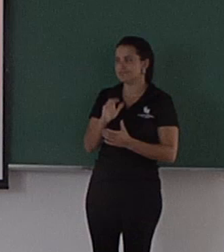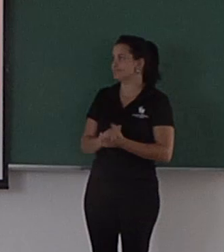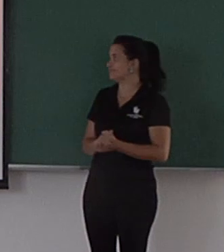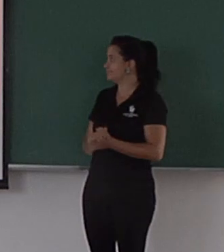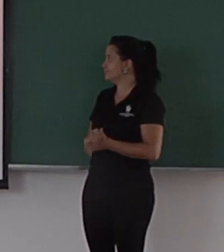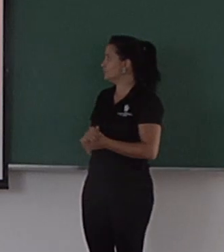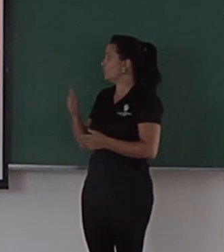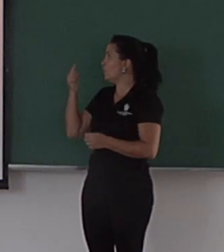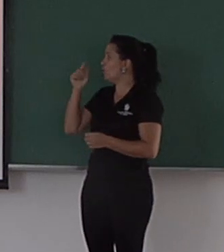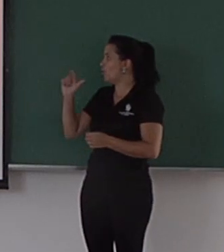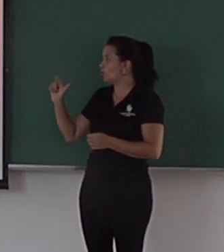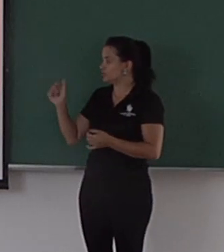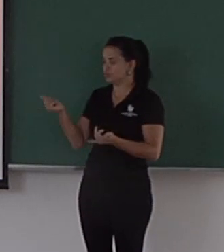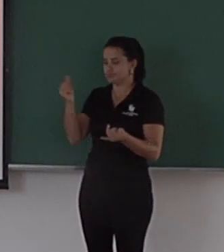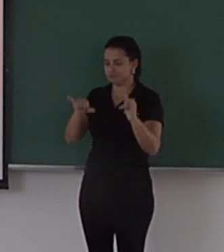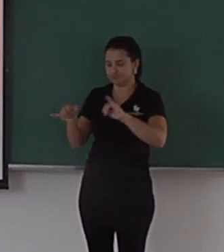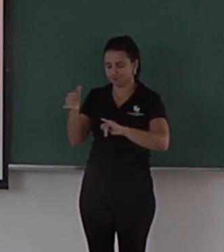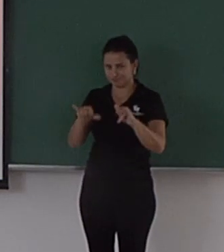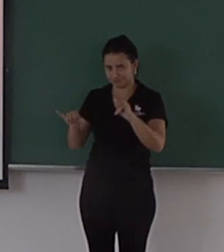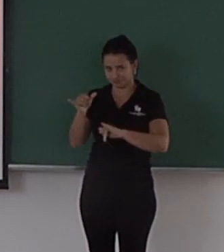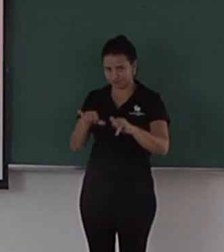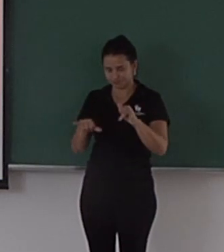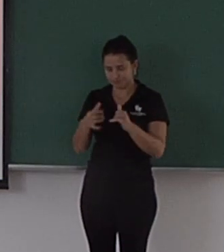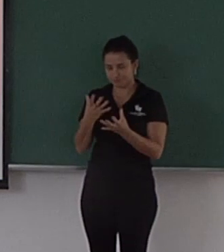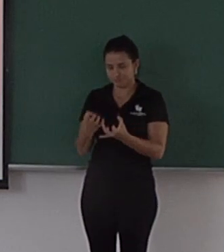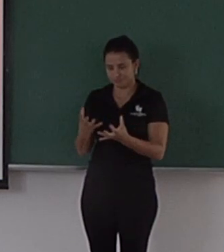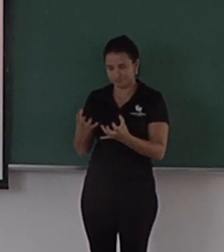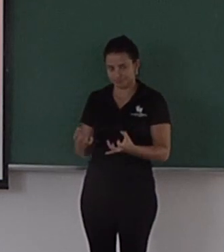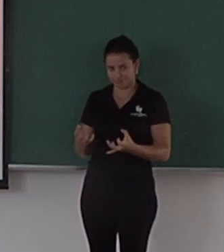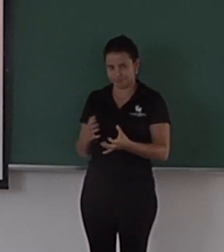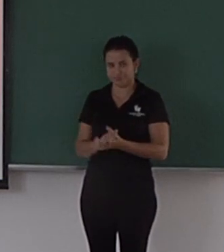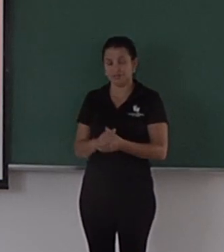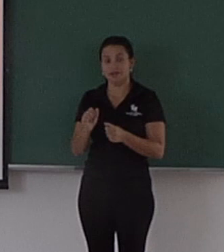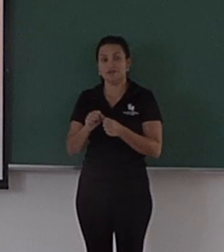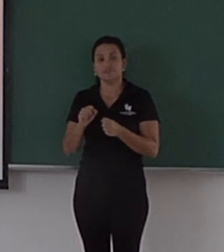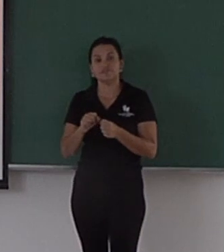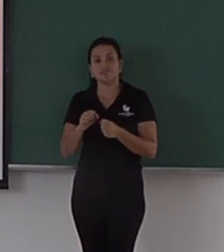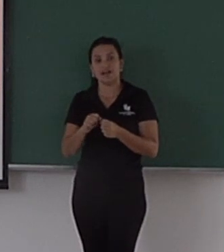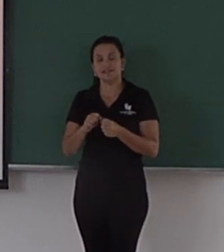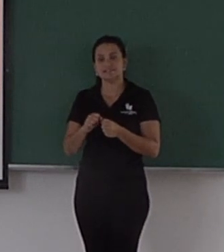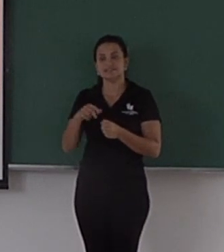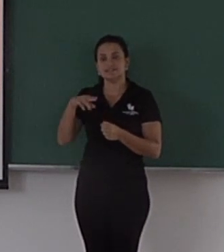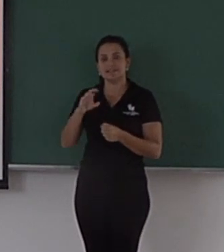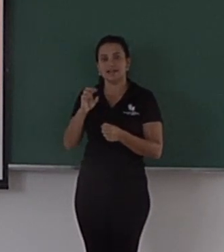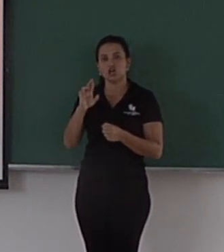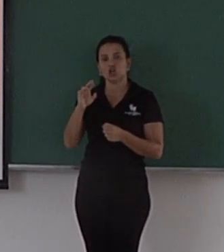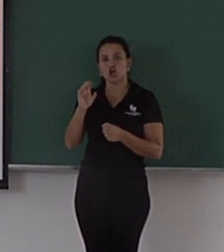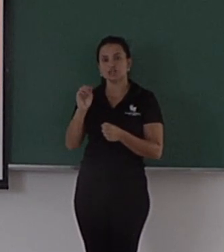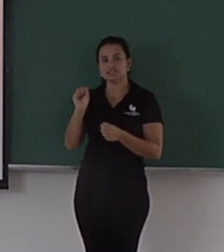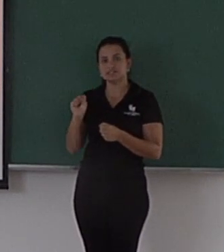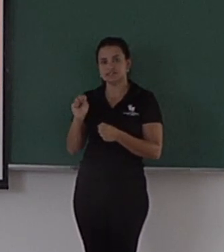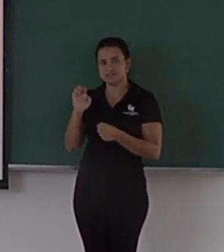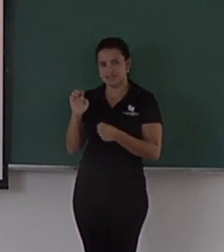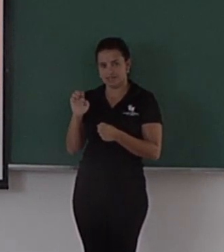outro mecanismo, né, de atuação. Eles fazem uma necrose de coagulação. Então eles não destroem as proteínas, eles